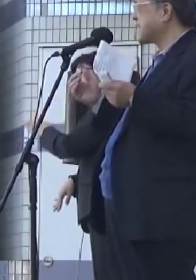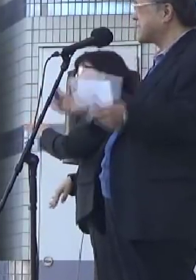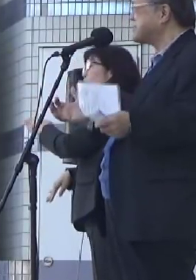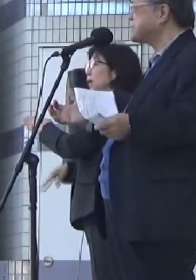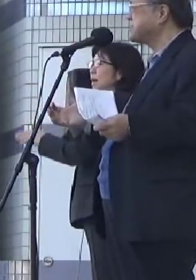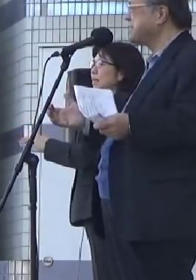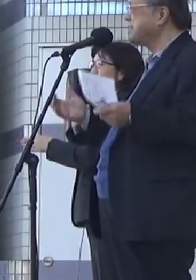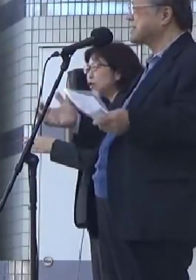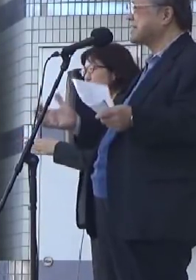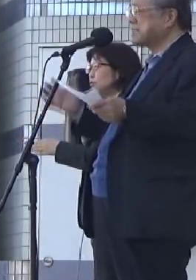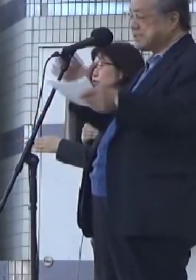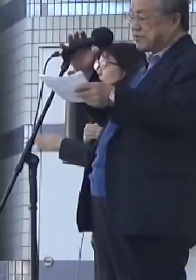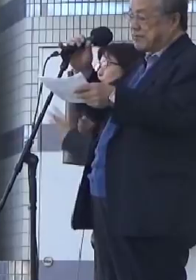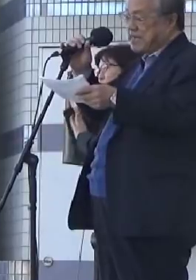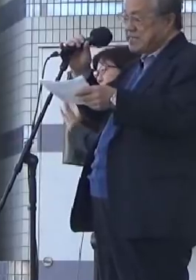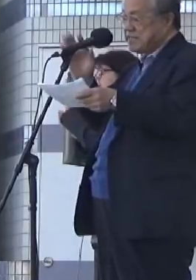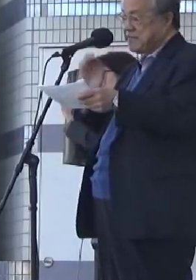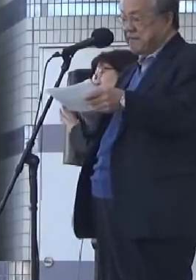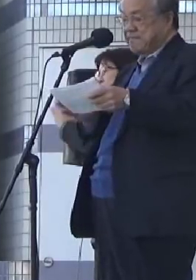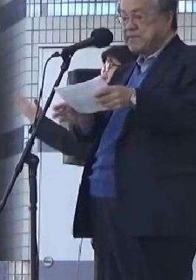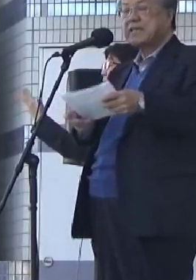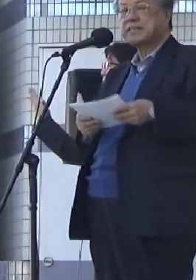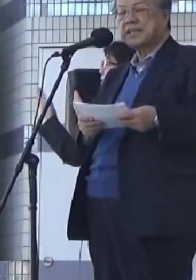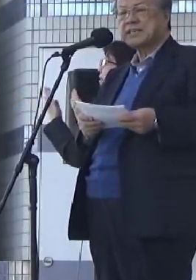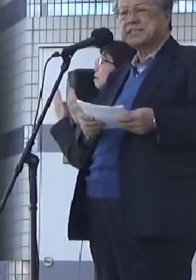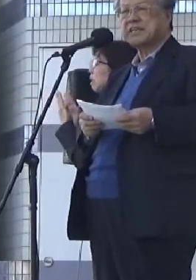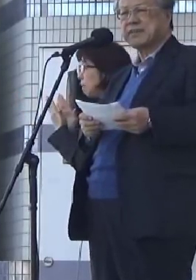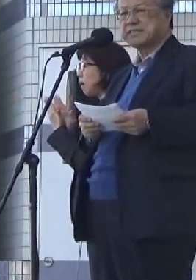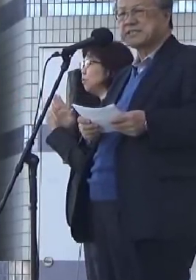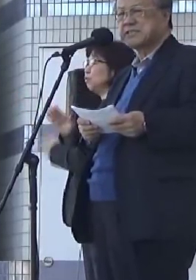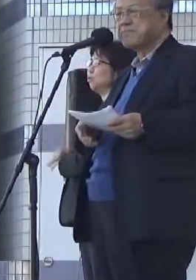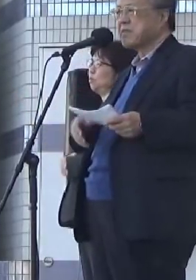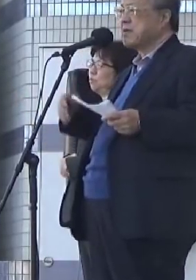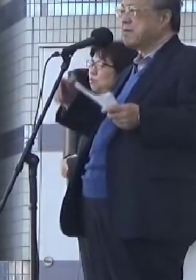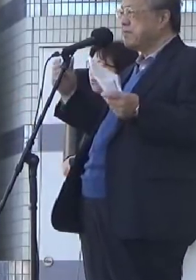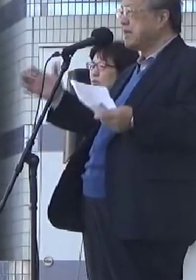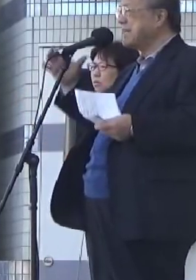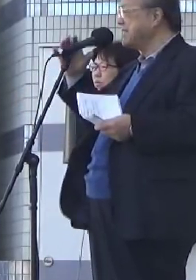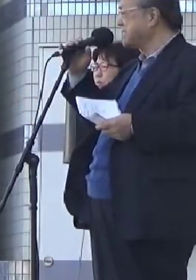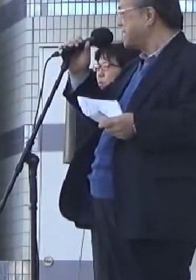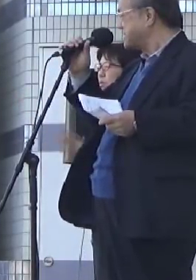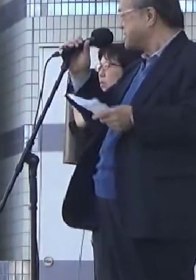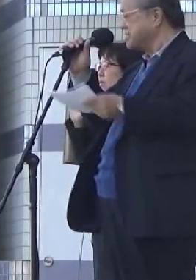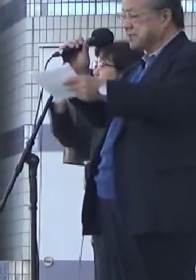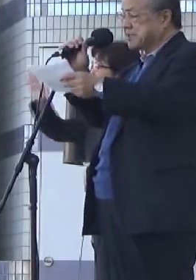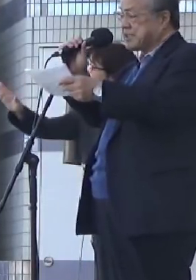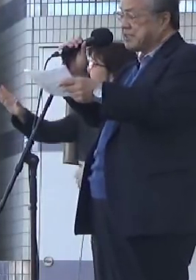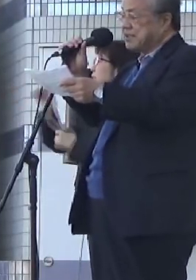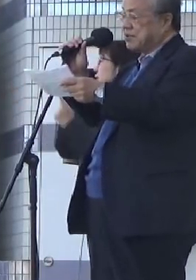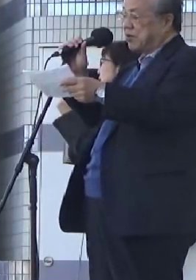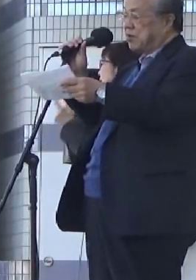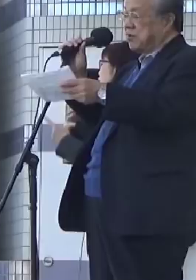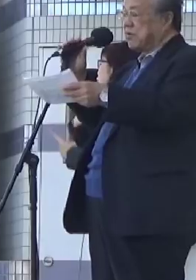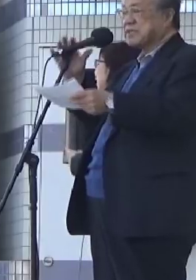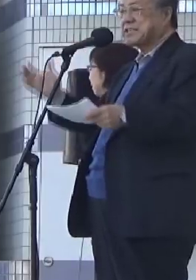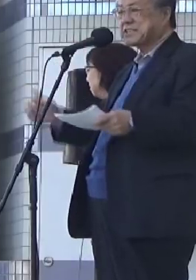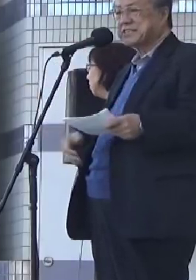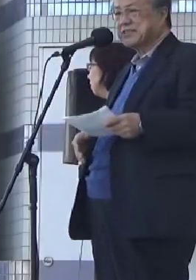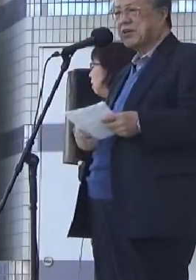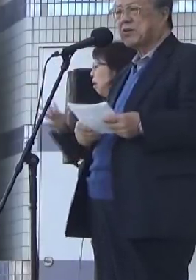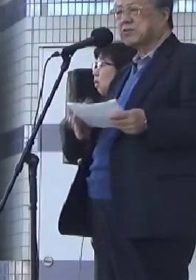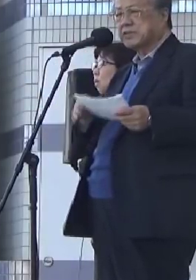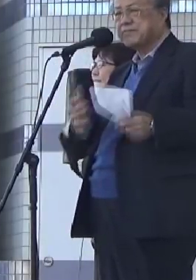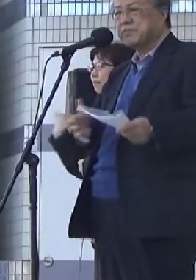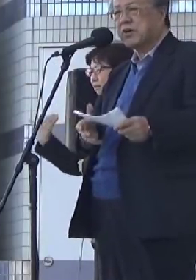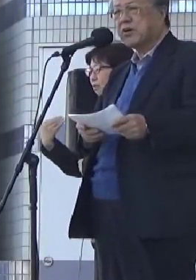が確実に私たちの前に見えてきています。未来に対する責任を、私